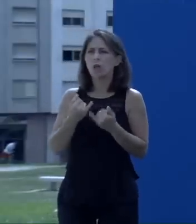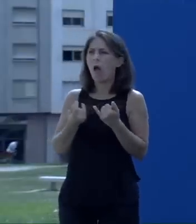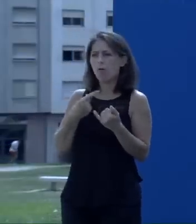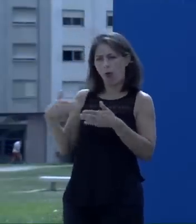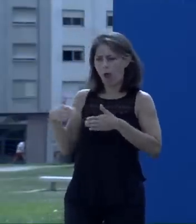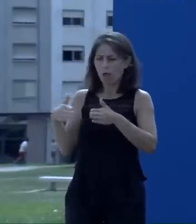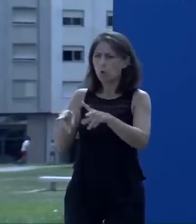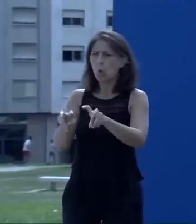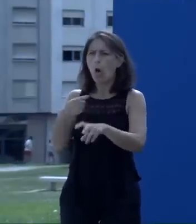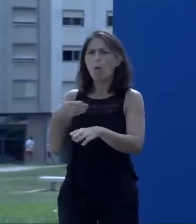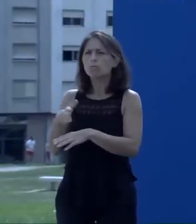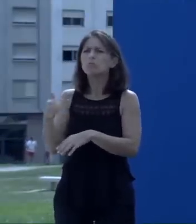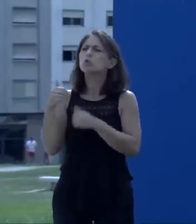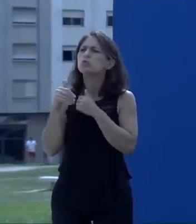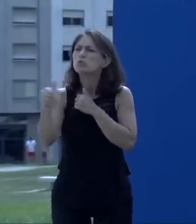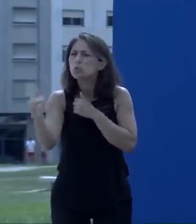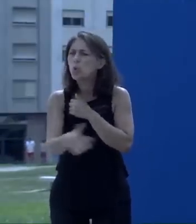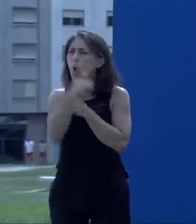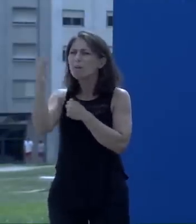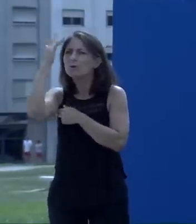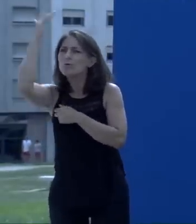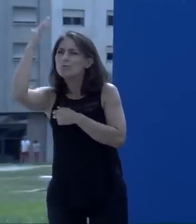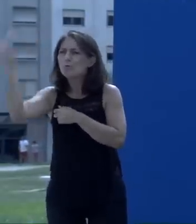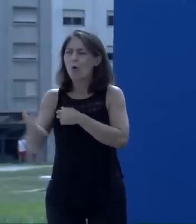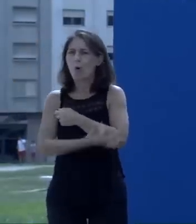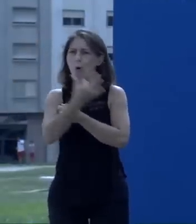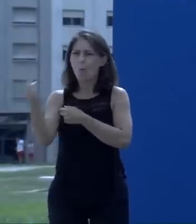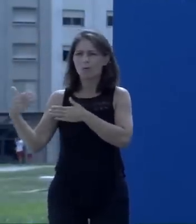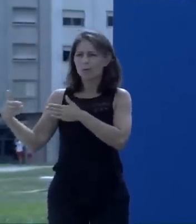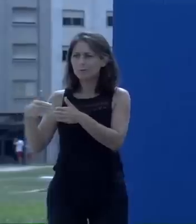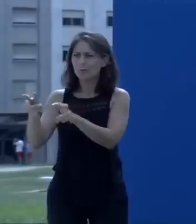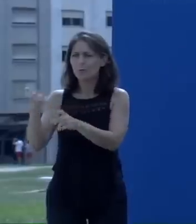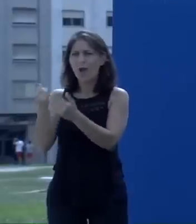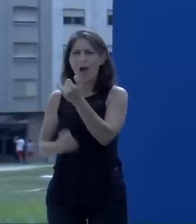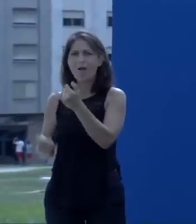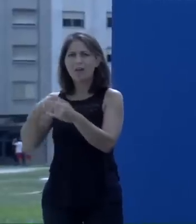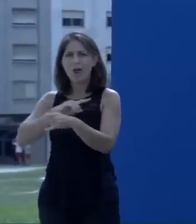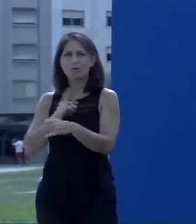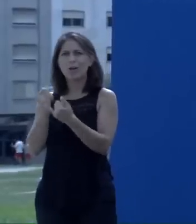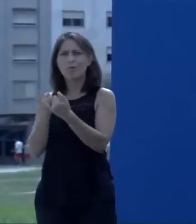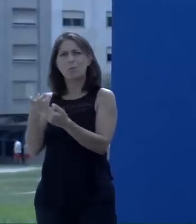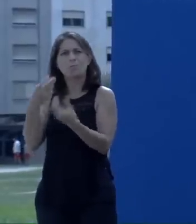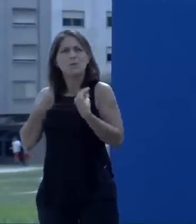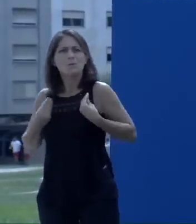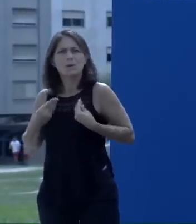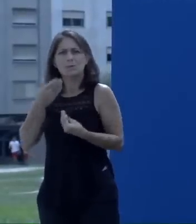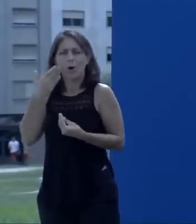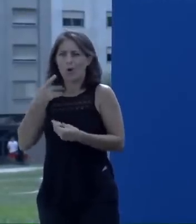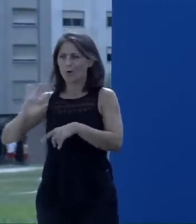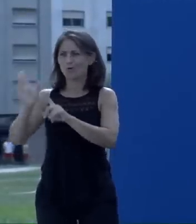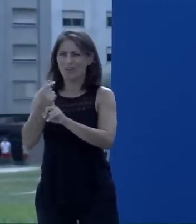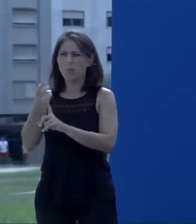novo camiño de futuro e un novo camiño de ilusión e un novo camiño que nos leve a todas e a todos a vivir mellor, con algo máis